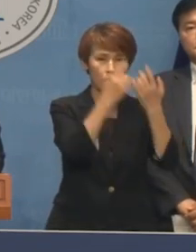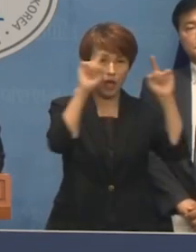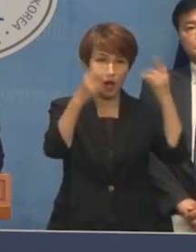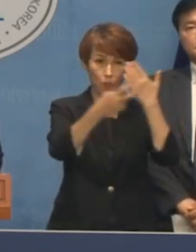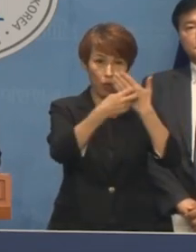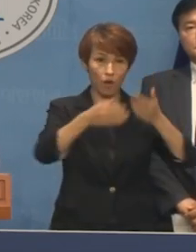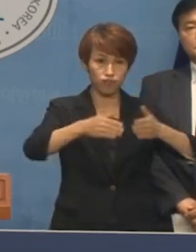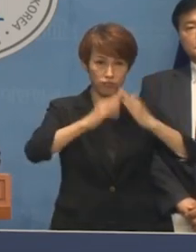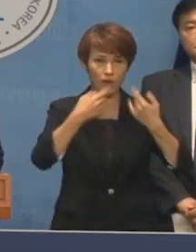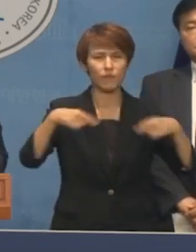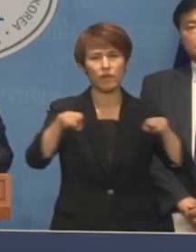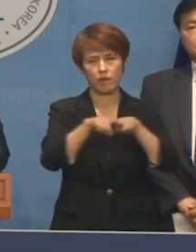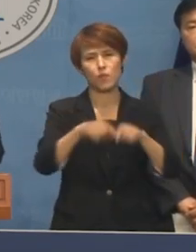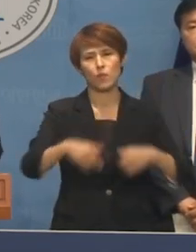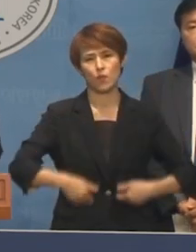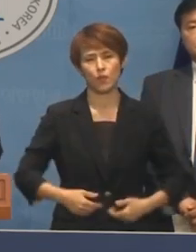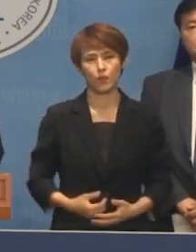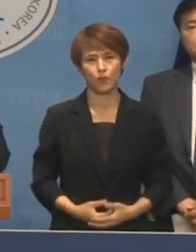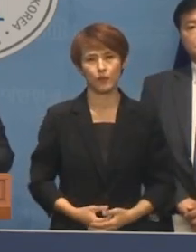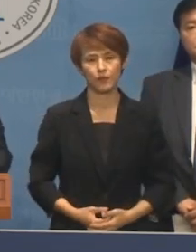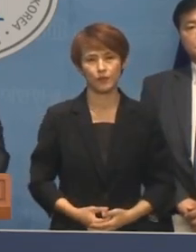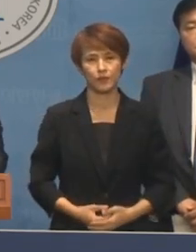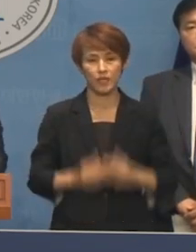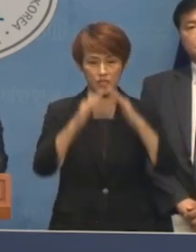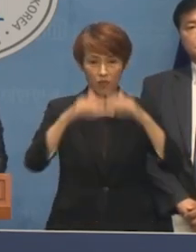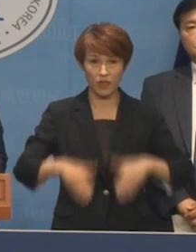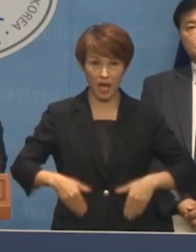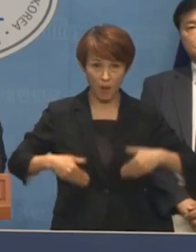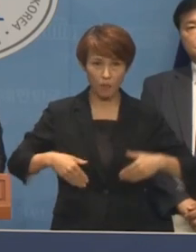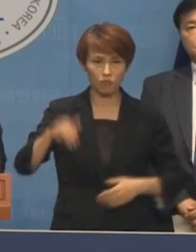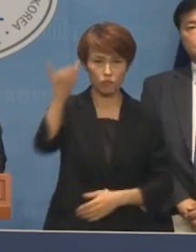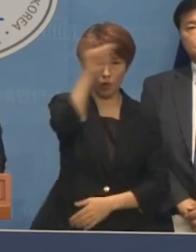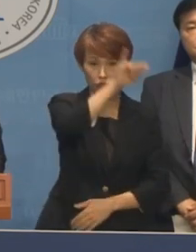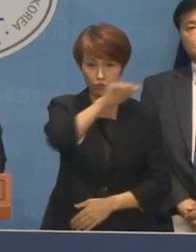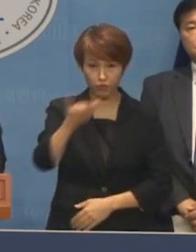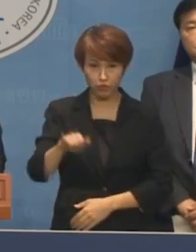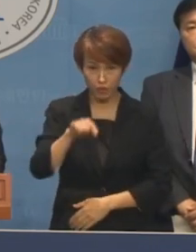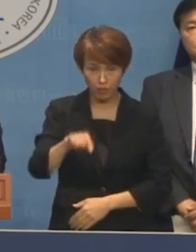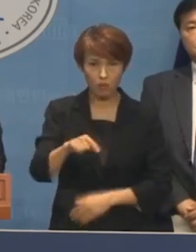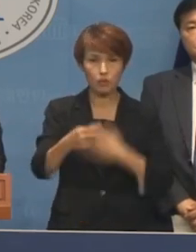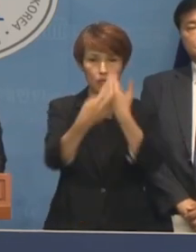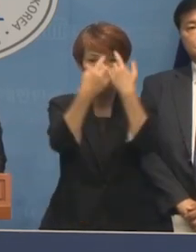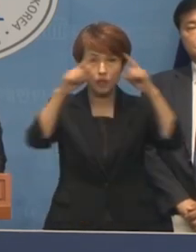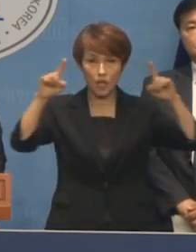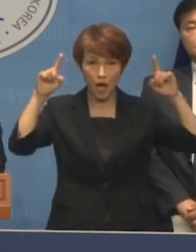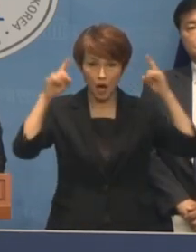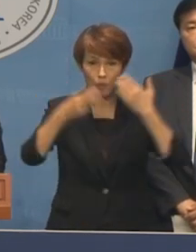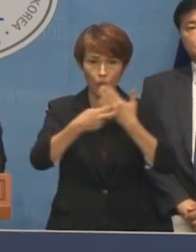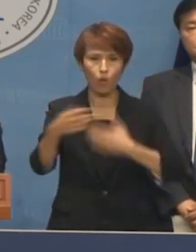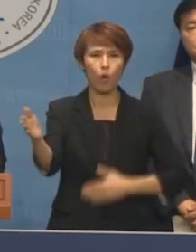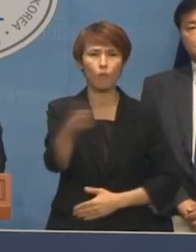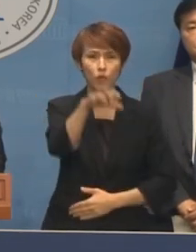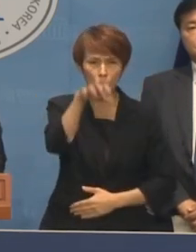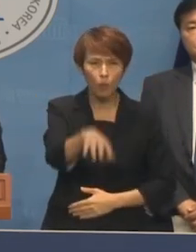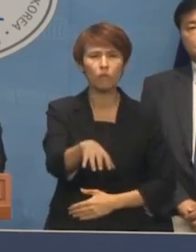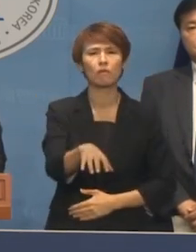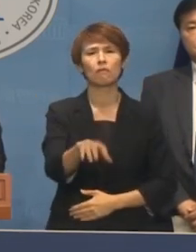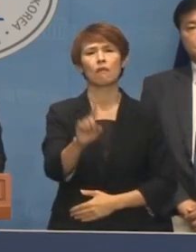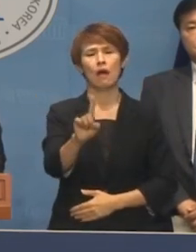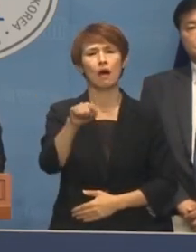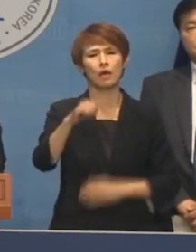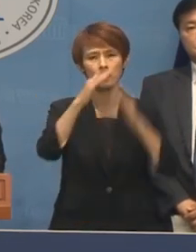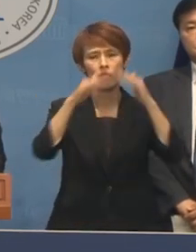함께 노력하겠습니다. 전남은 전국에서 유일하게 의과대학과 대학병원이 없는 최악의 의료